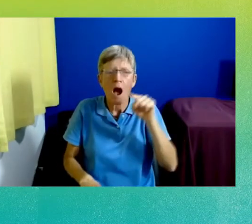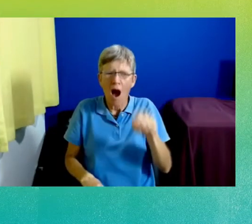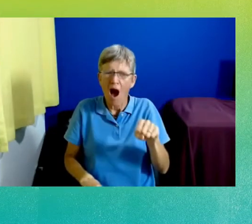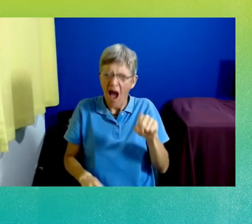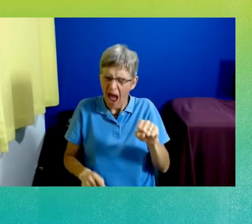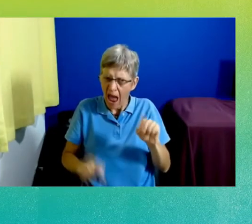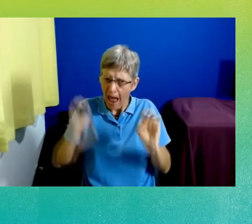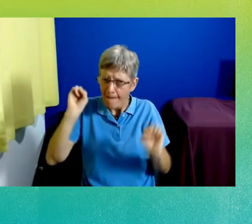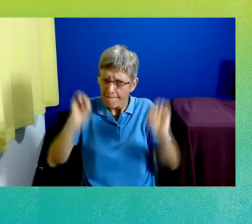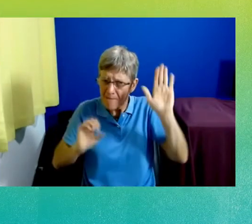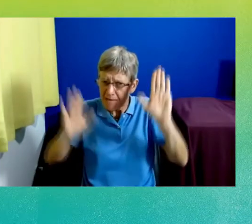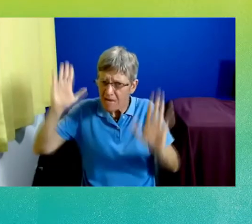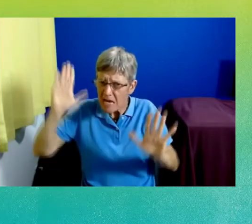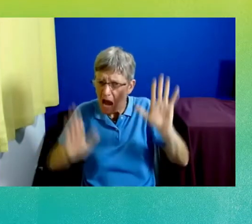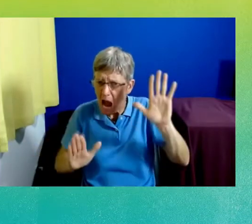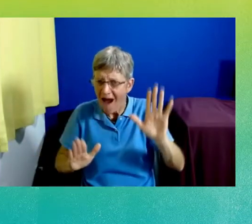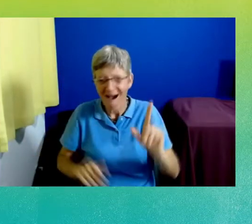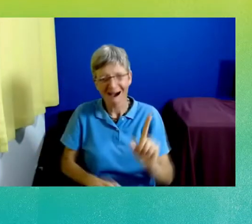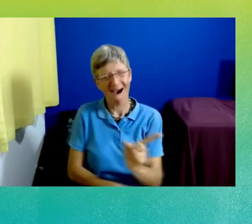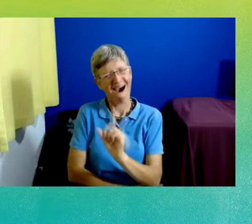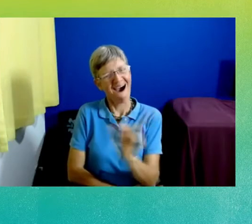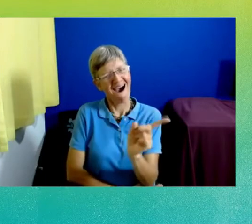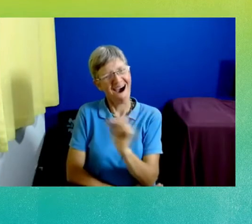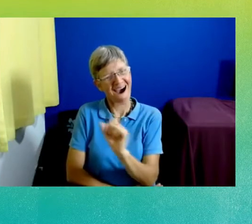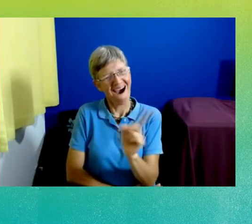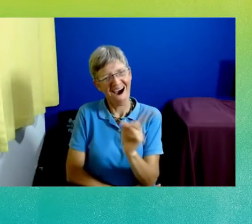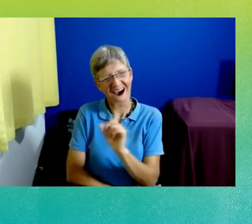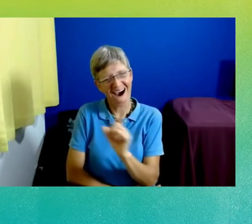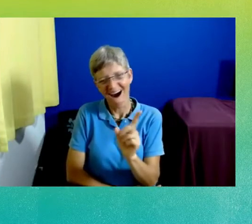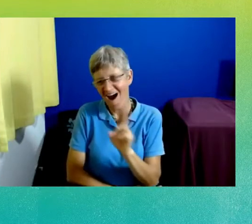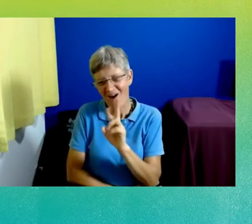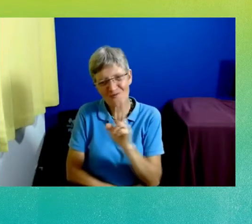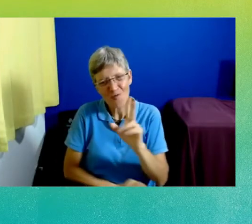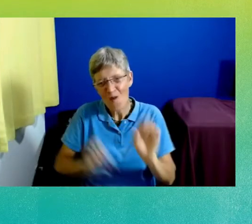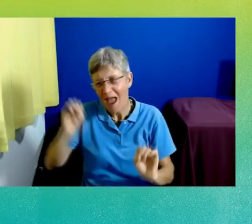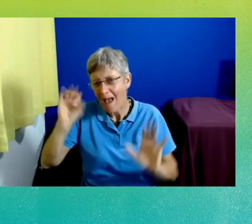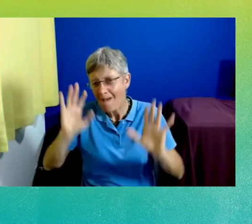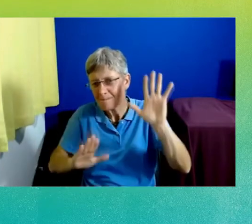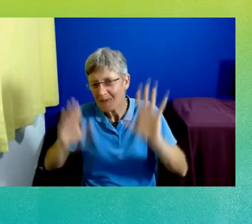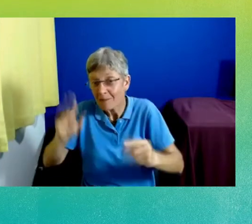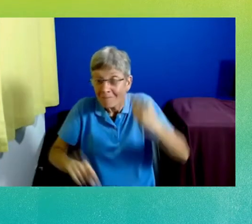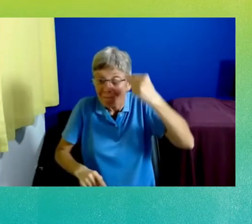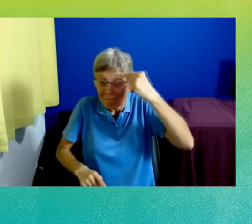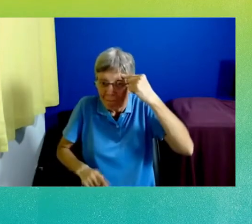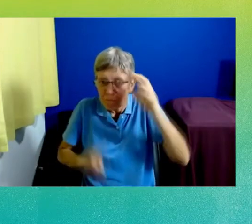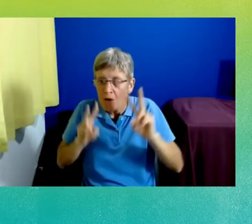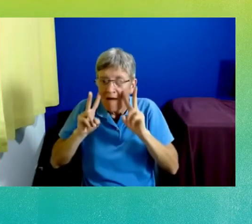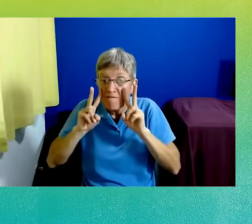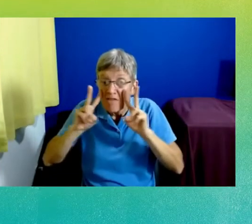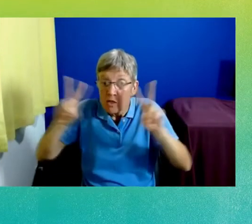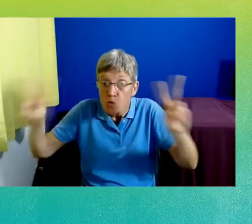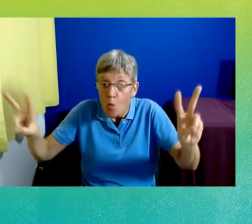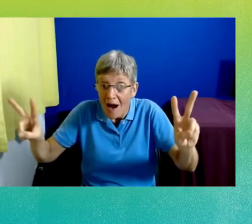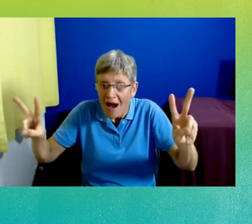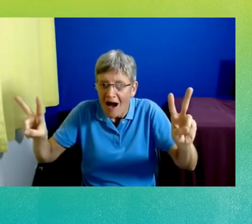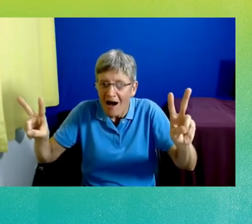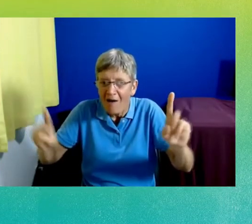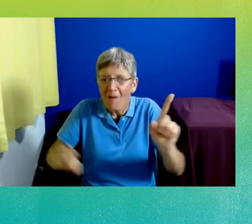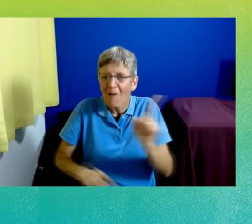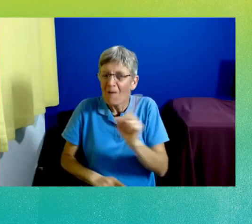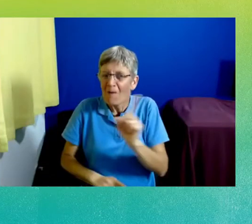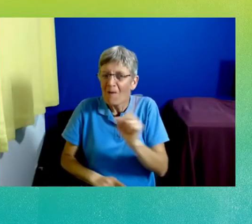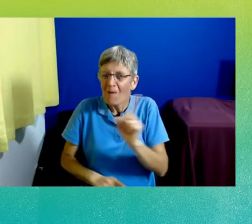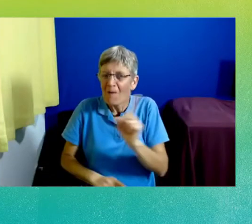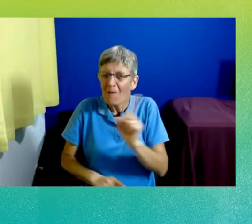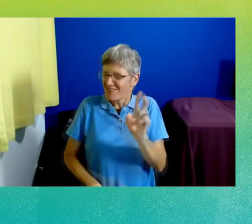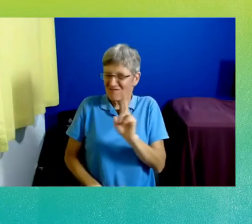faz essa proposta como se fosse num cinema, tá? Não é mímica. Porque quando a gente fala disso, a gente está dizendo de mímica?